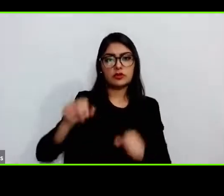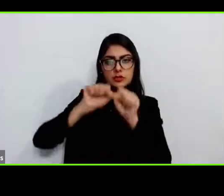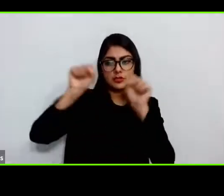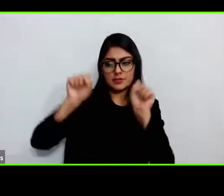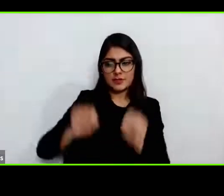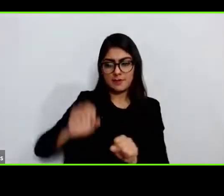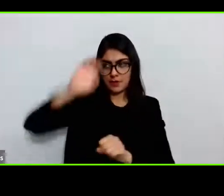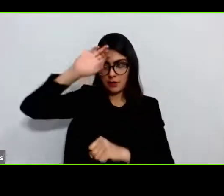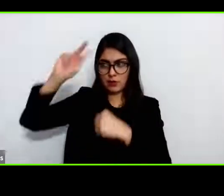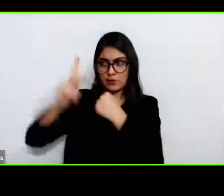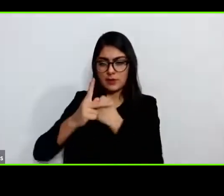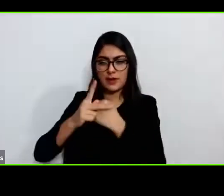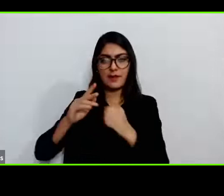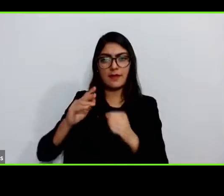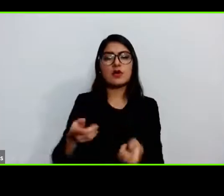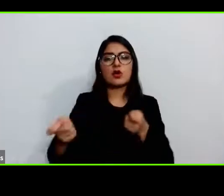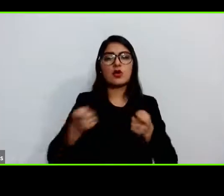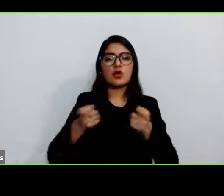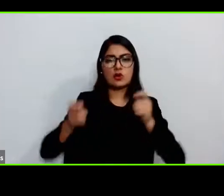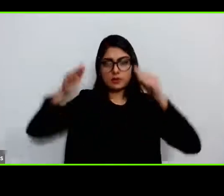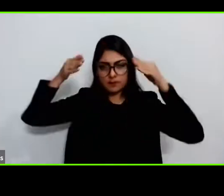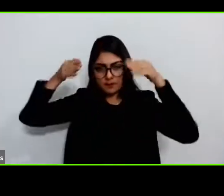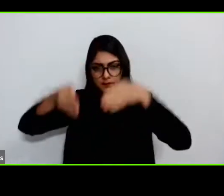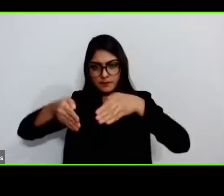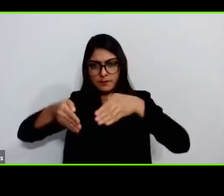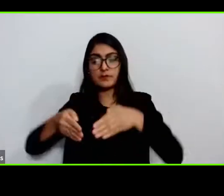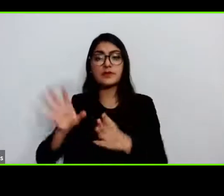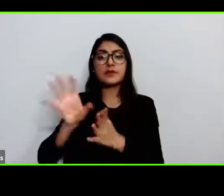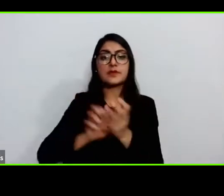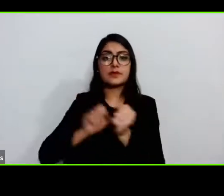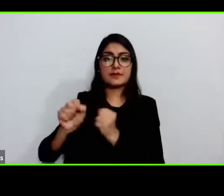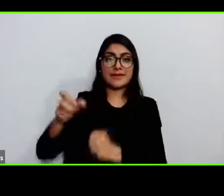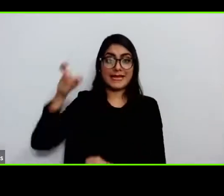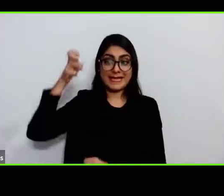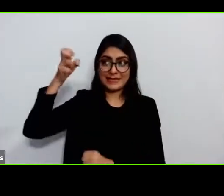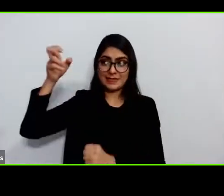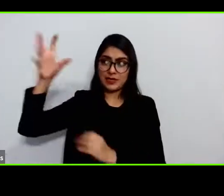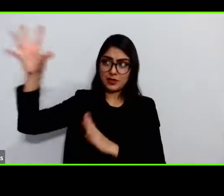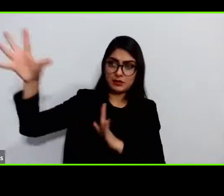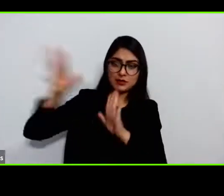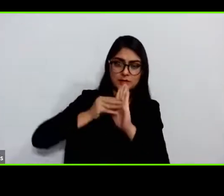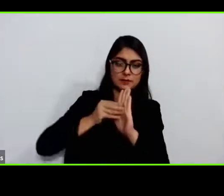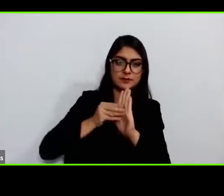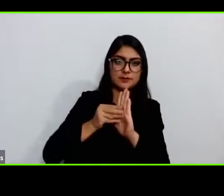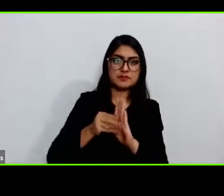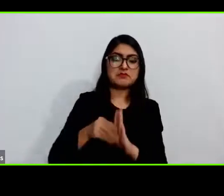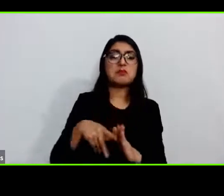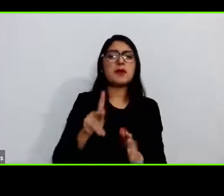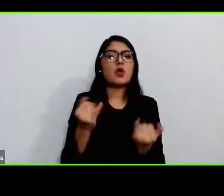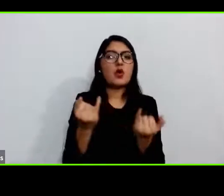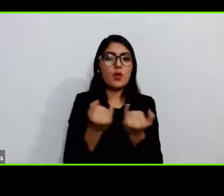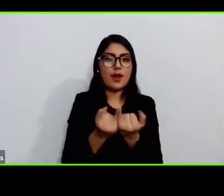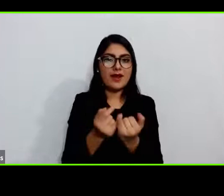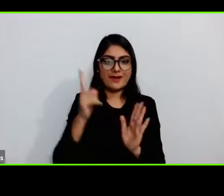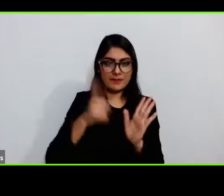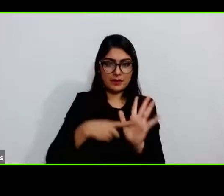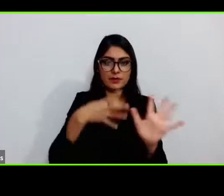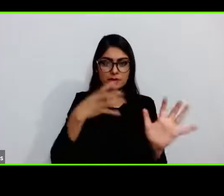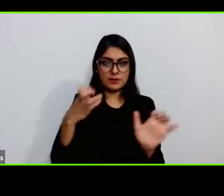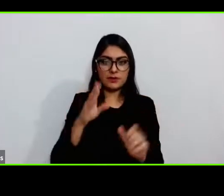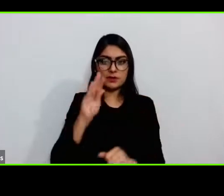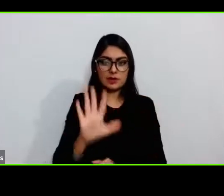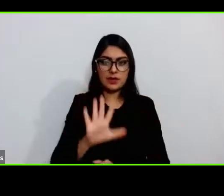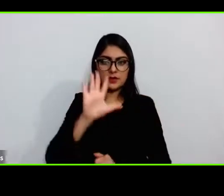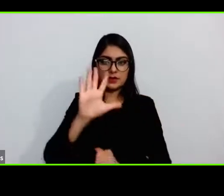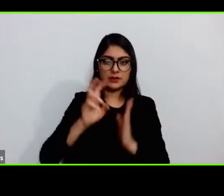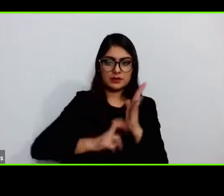control concentrado de constitucionalidad. La reforma de 1995 lo que también hizo fue, por ejemplo, a aumentar los supuestos